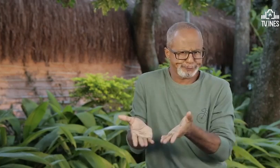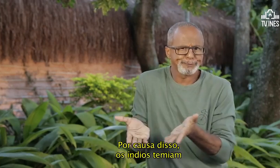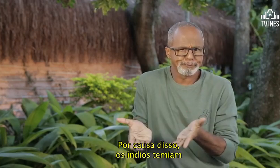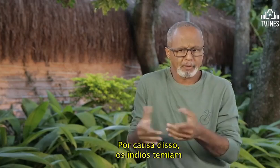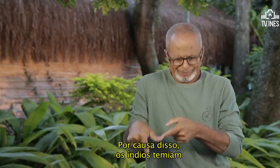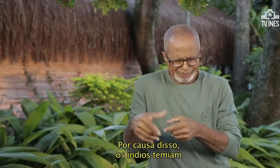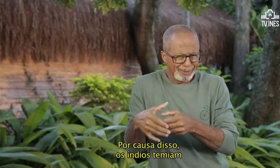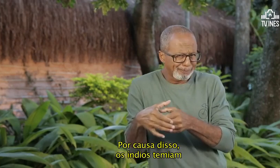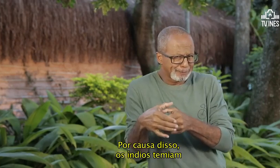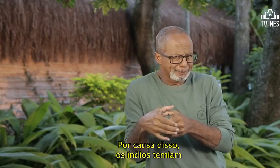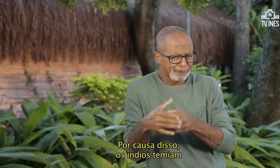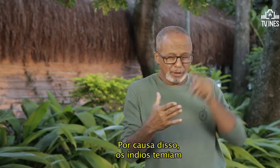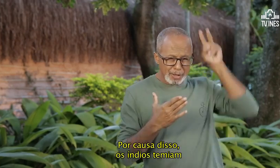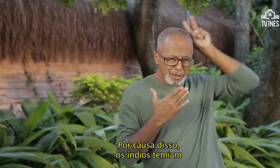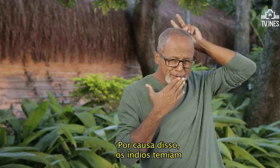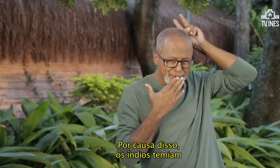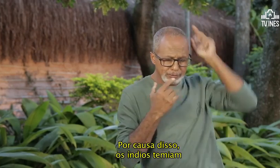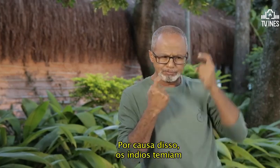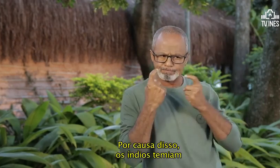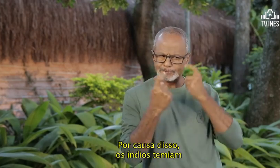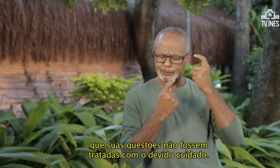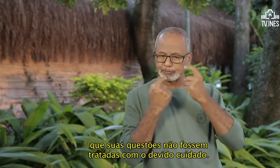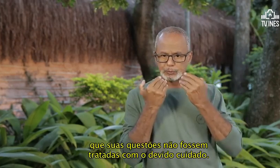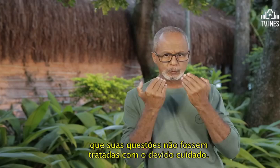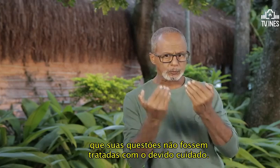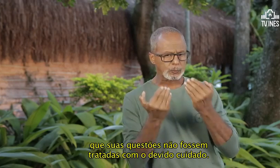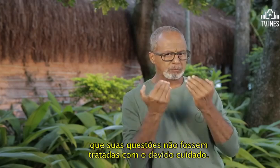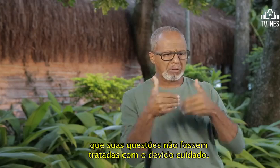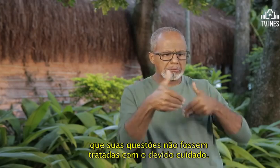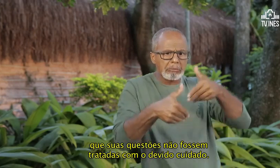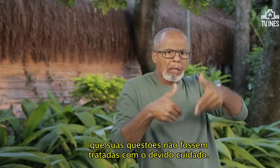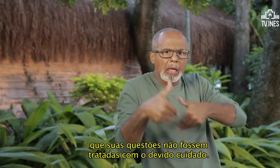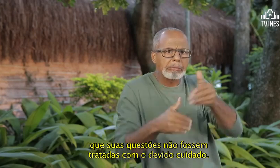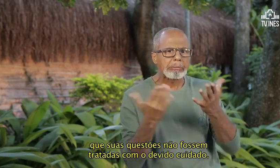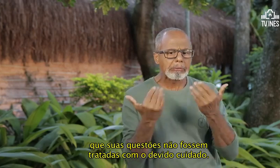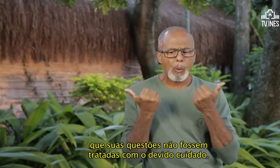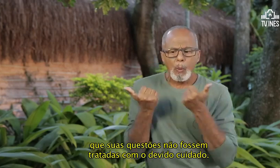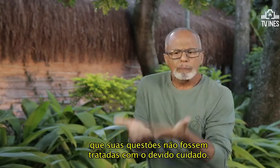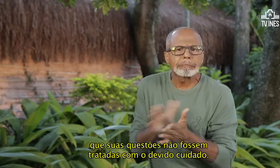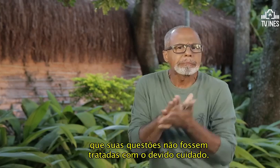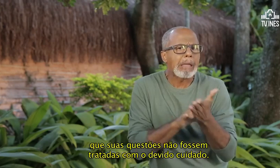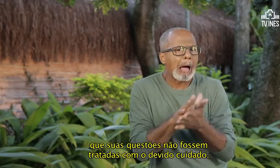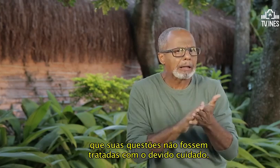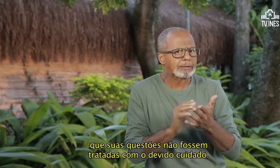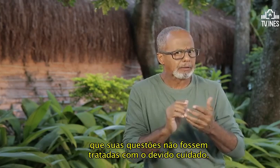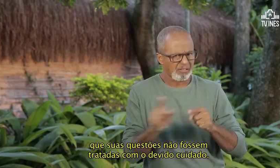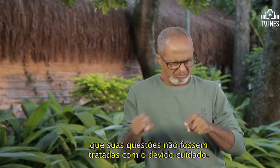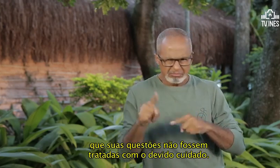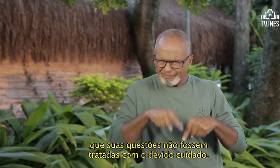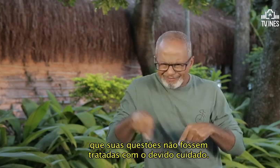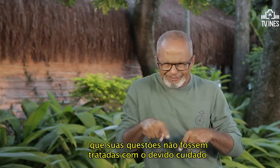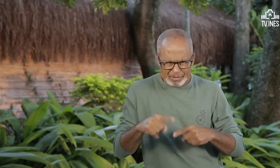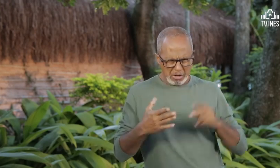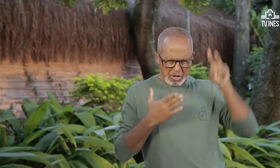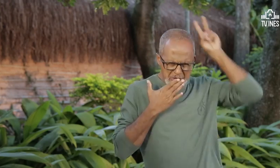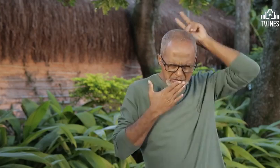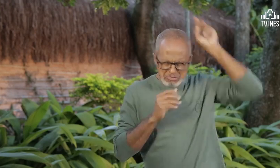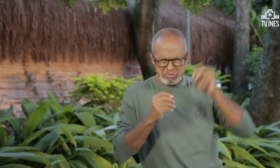Por causa disso, os índios temiam que suas questões não fossem tratadas com o devido cuidado.